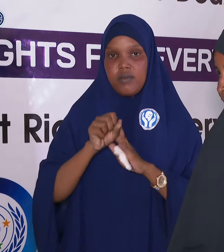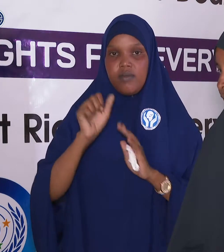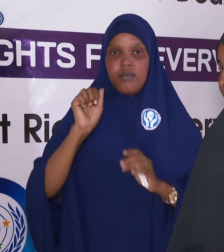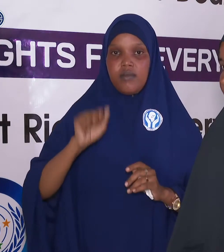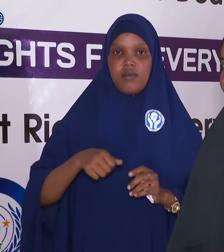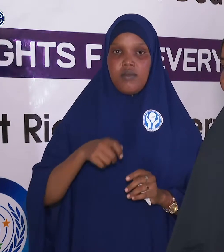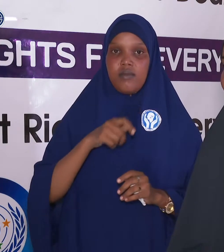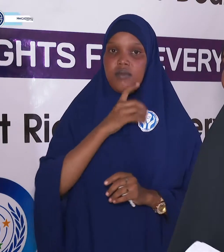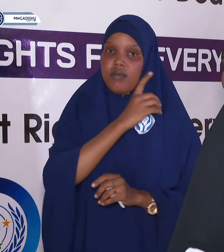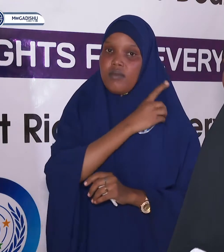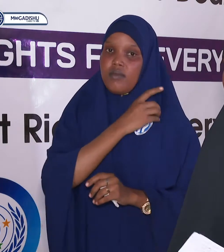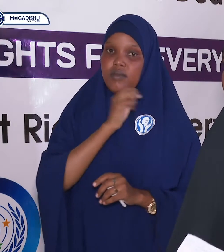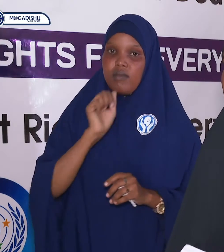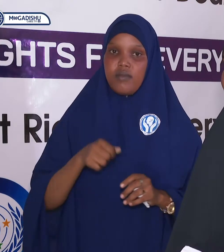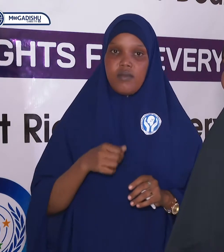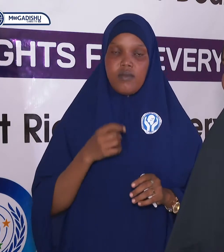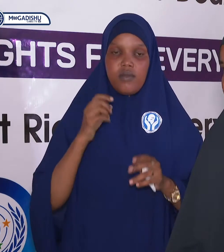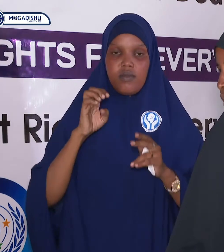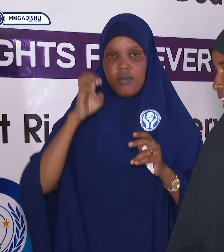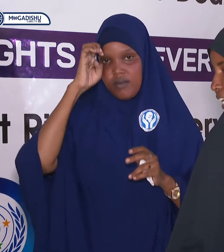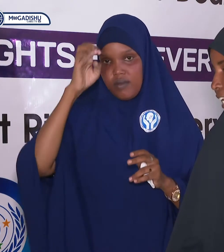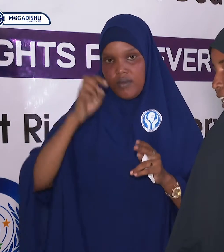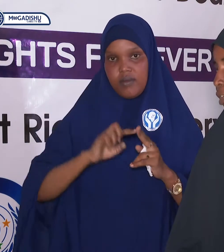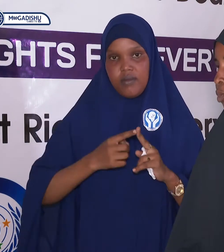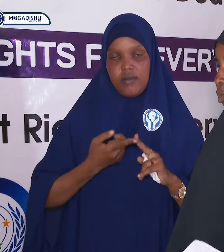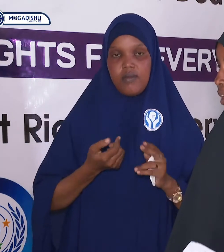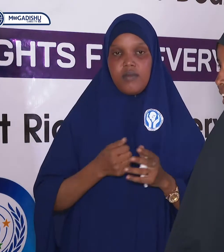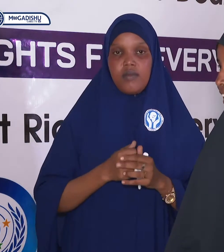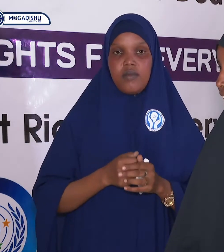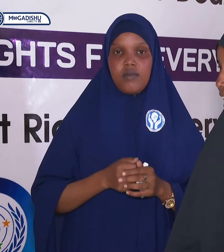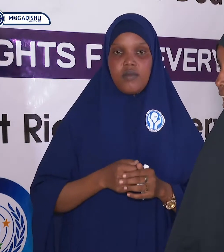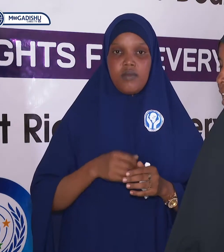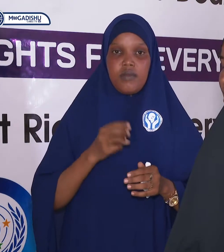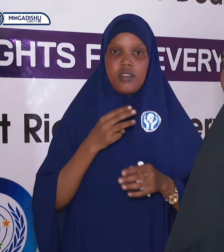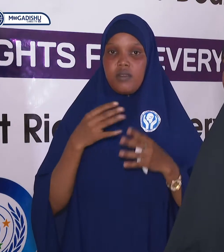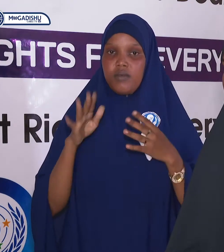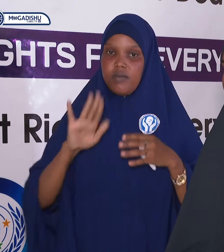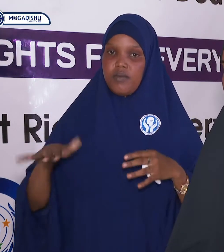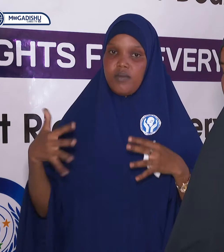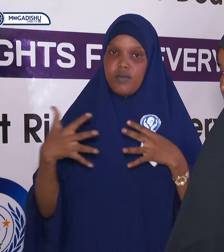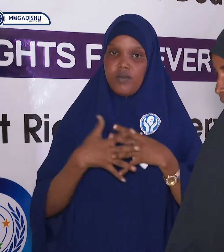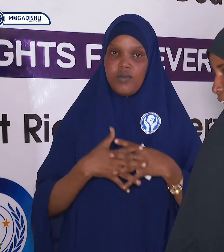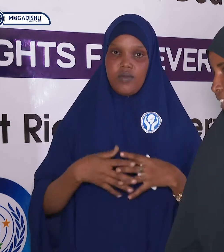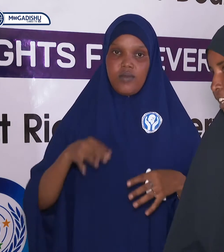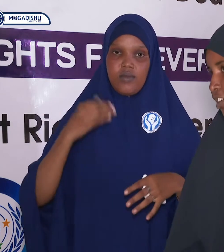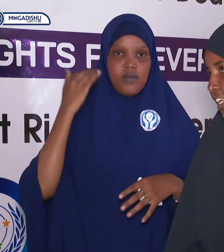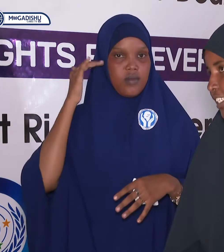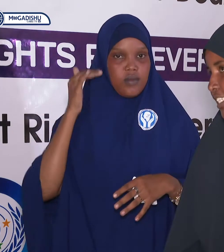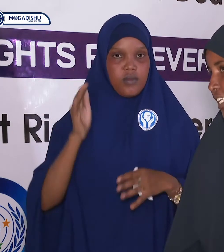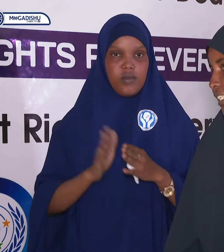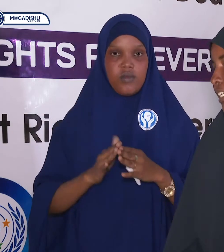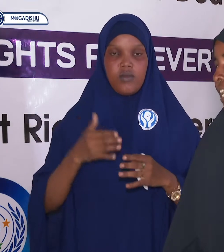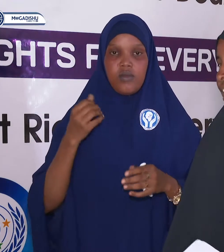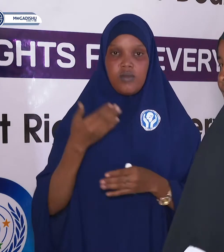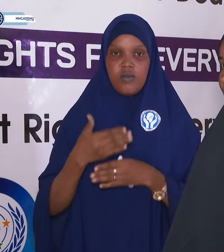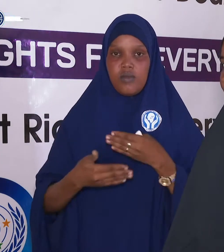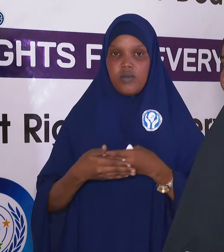xirfadeed maadaama ay ardaydu isugu jiraan kuwa da'yar iyo kuwa dhallinyaraa iskuulku wuxuu bixiyaa adeegyo kala